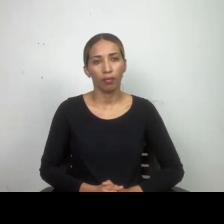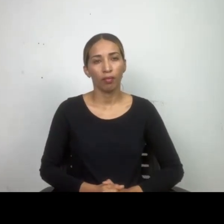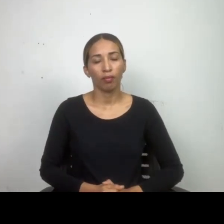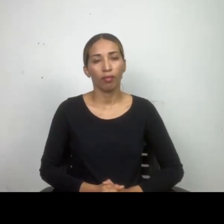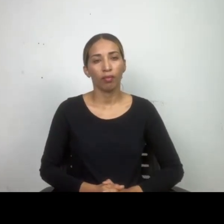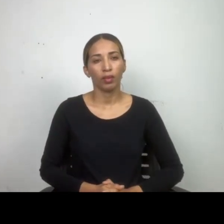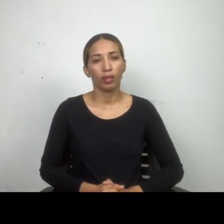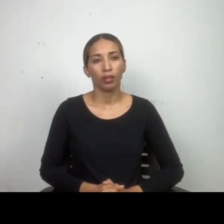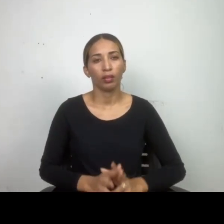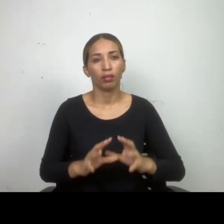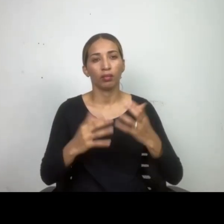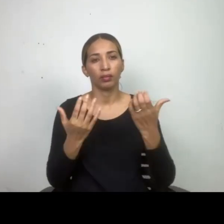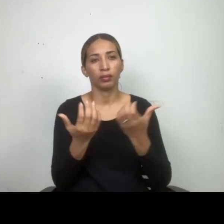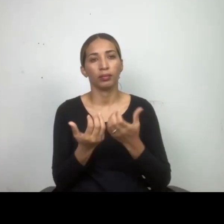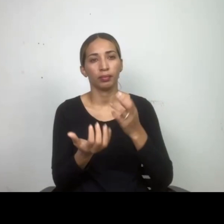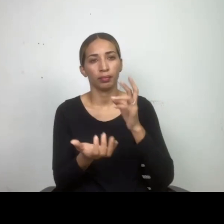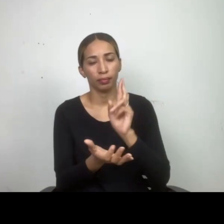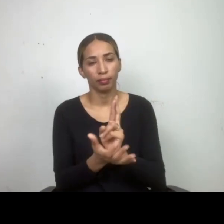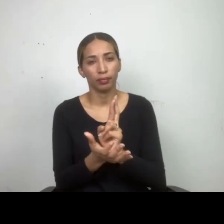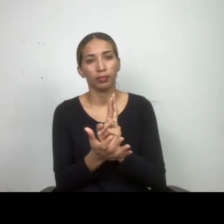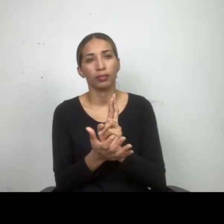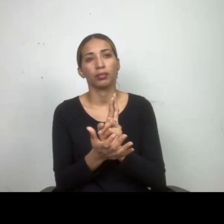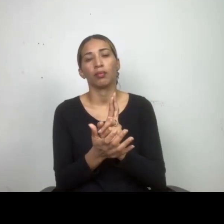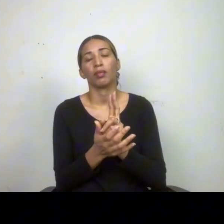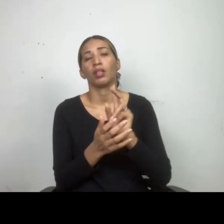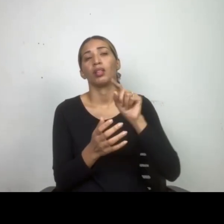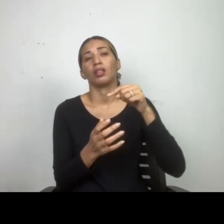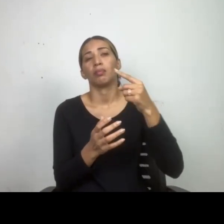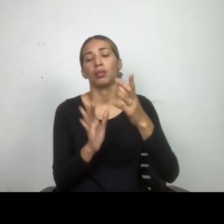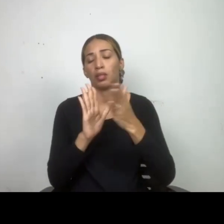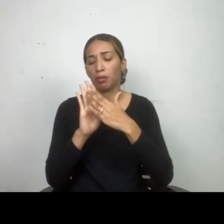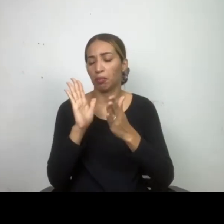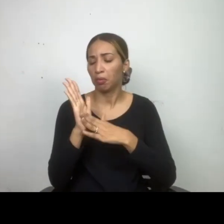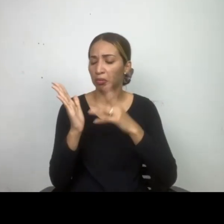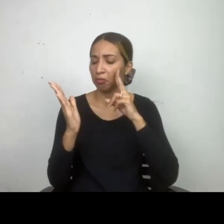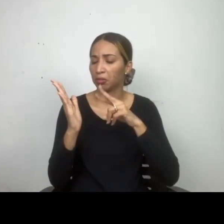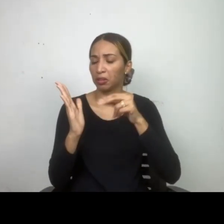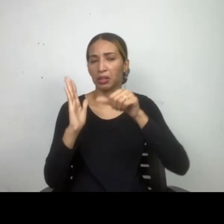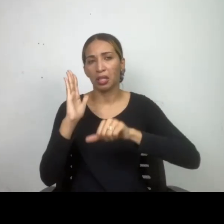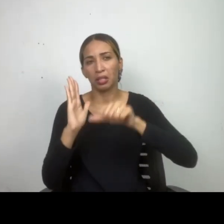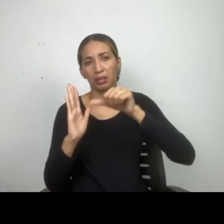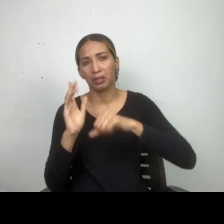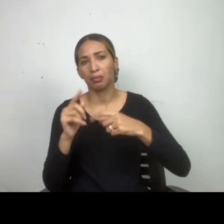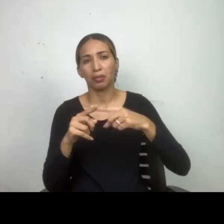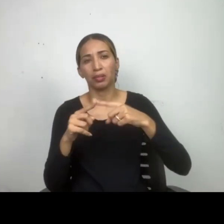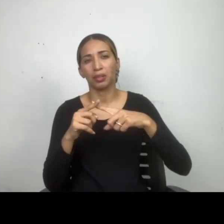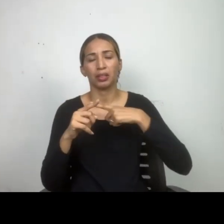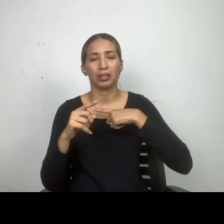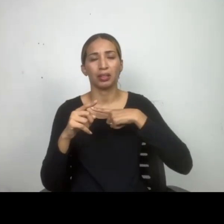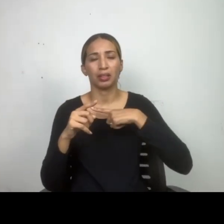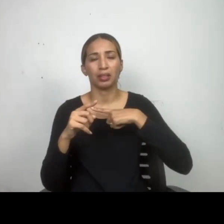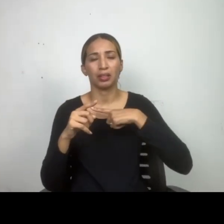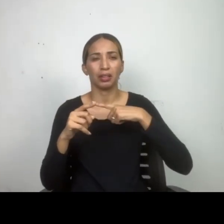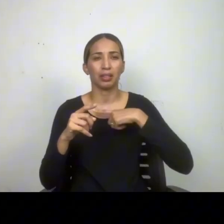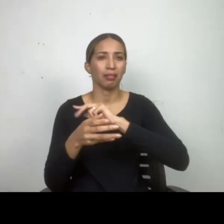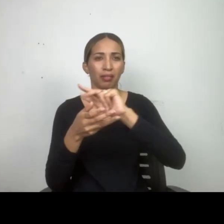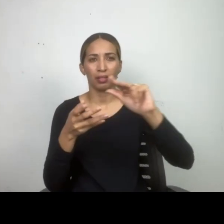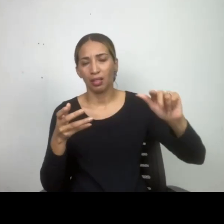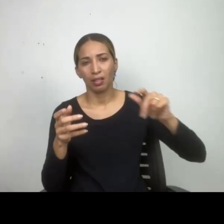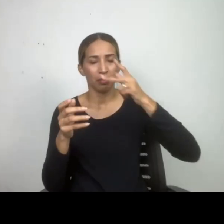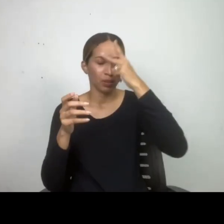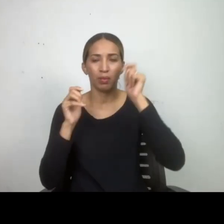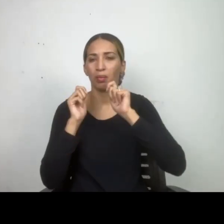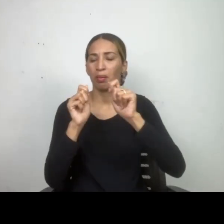representam. Mas essa proposta, ela foi depois revisada, porque houve um barulho gigantesco de diversos movimentos,